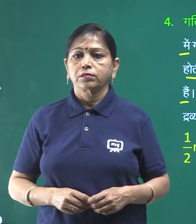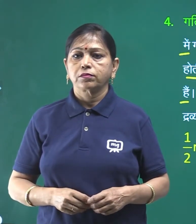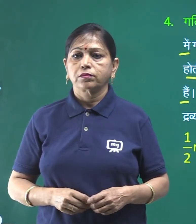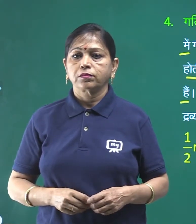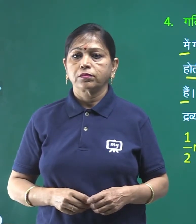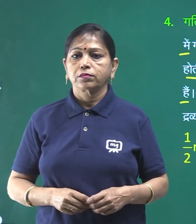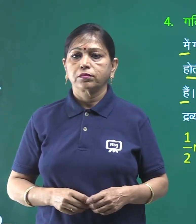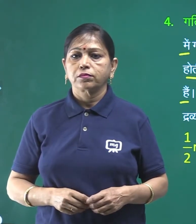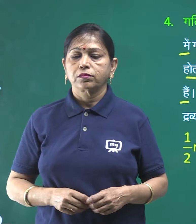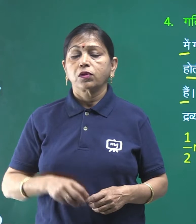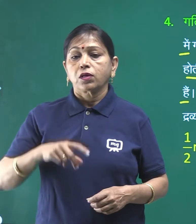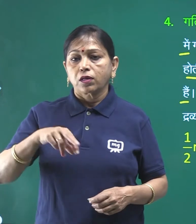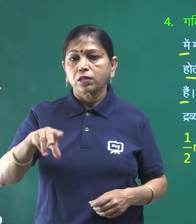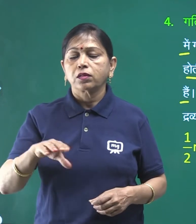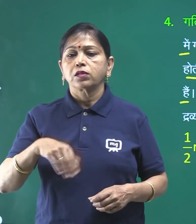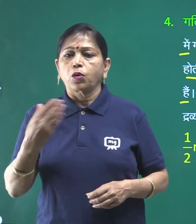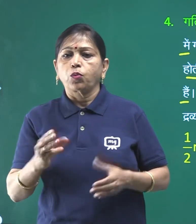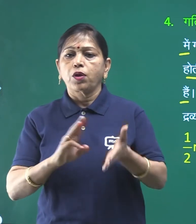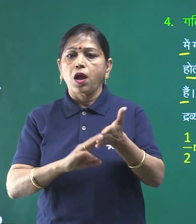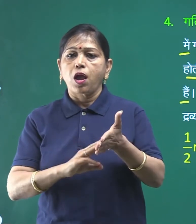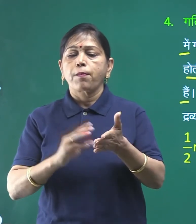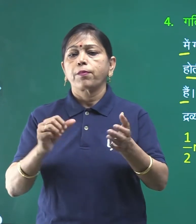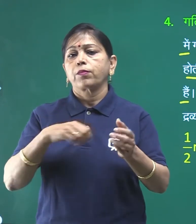गतिशील किसी m द्रव्यमान की